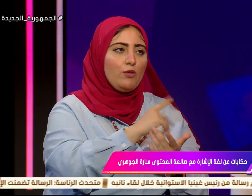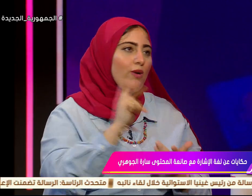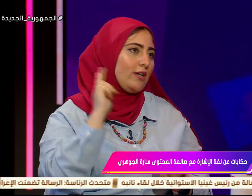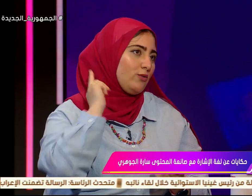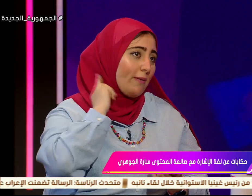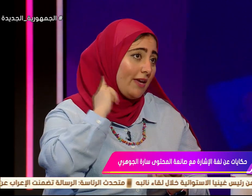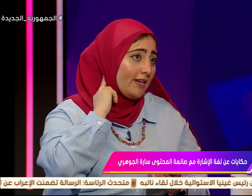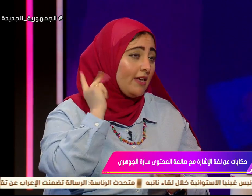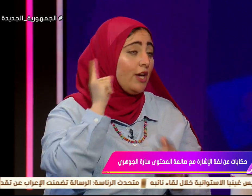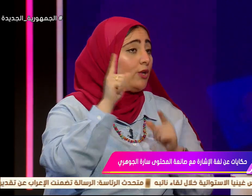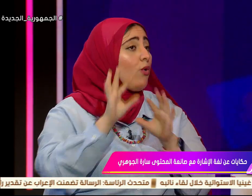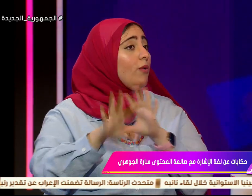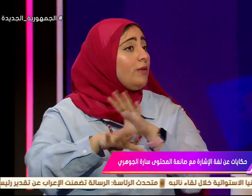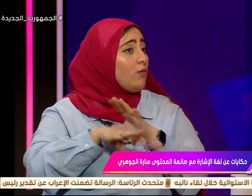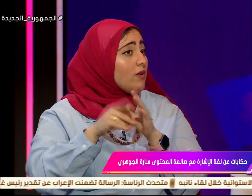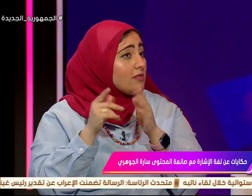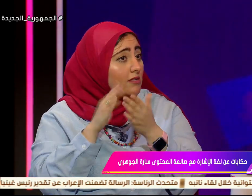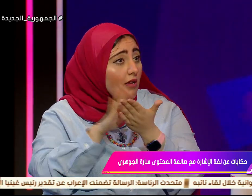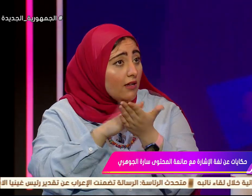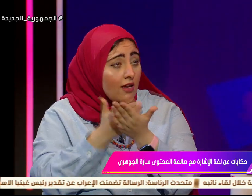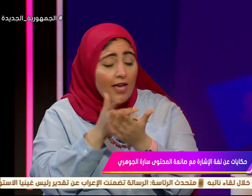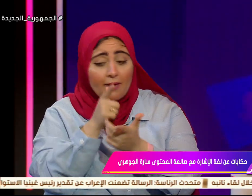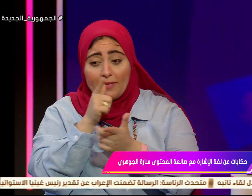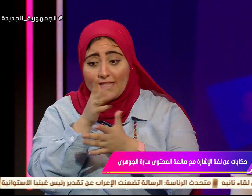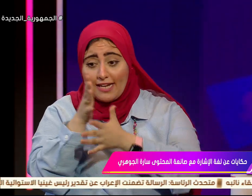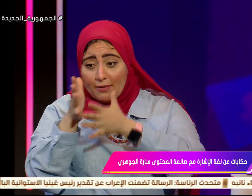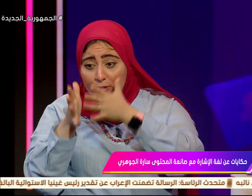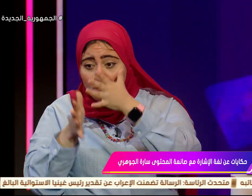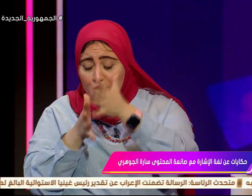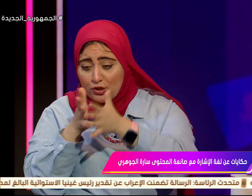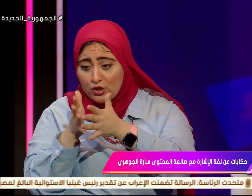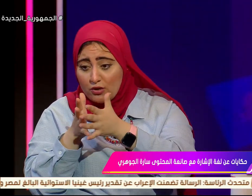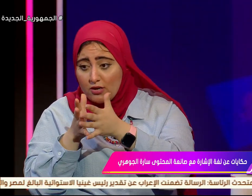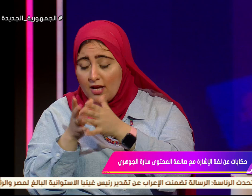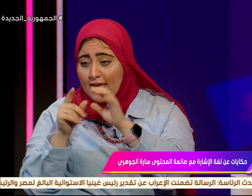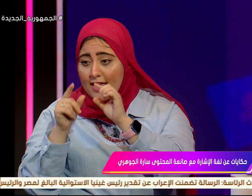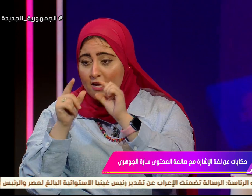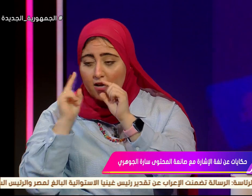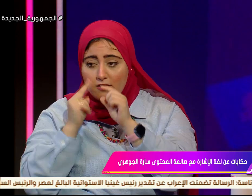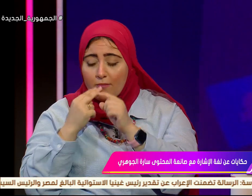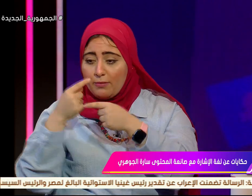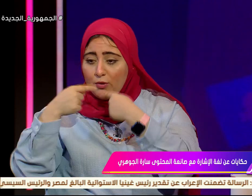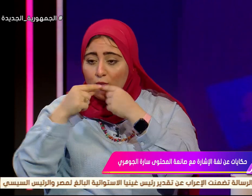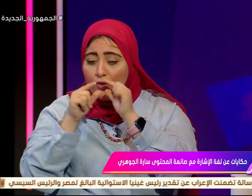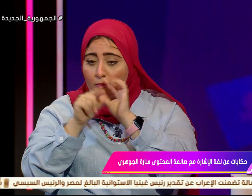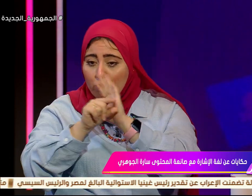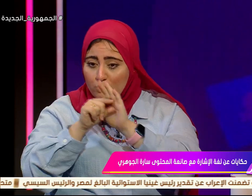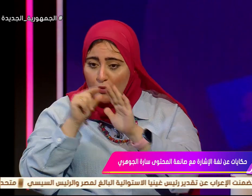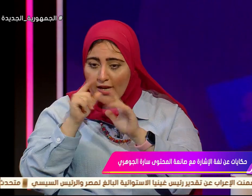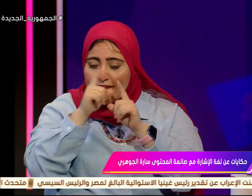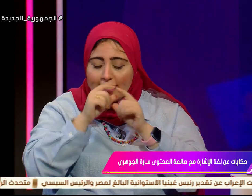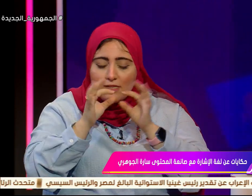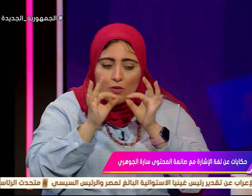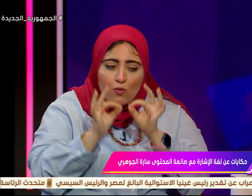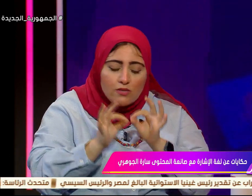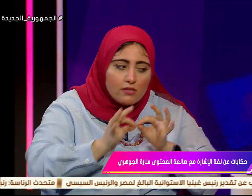يكون عنده امانه ان هو بيترجم بلغه الاشاره. اصم بيقول موضوع لازم